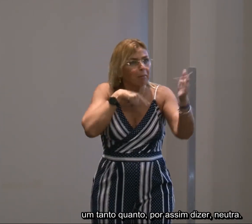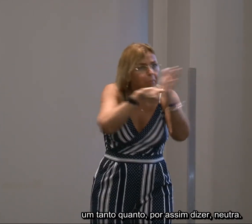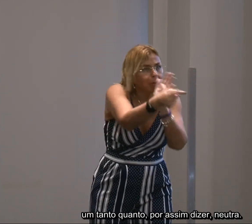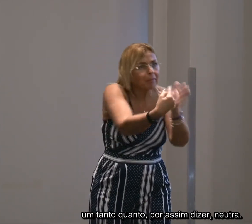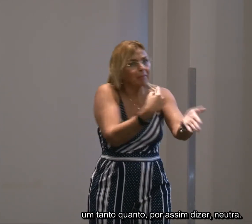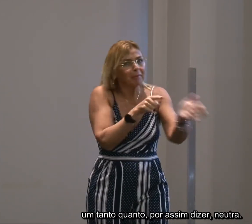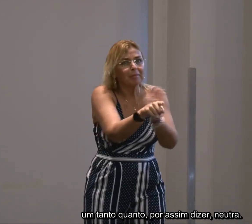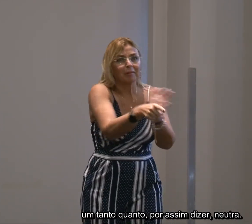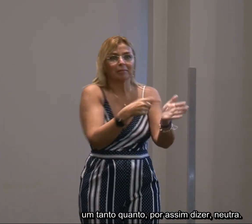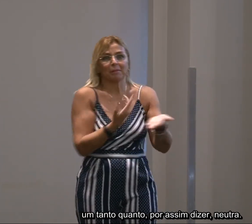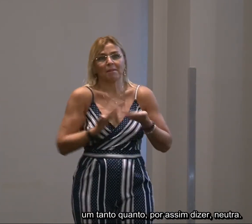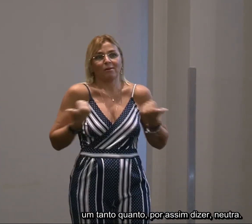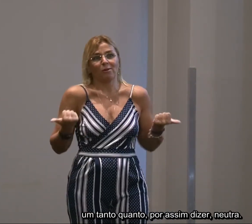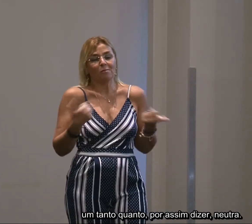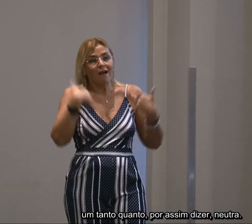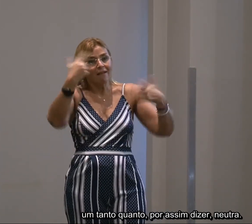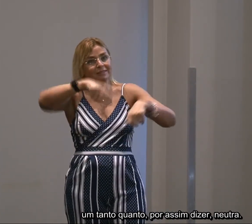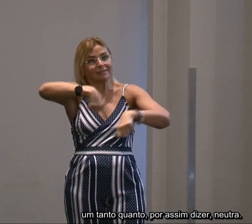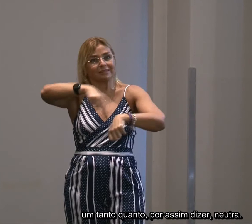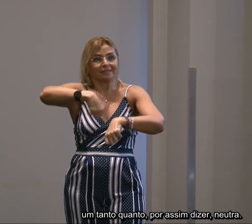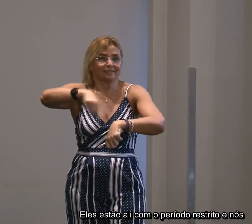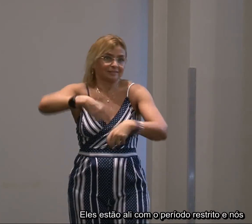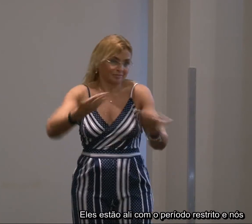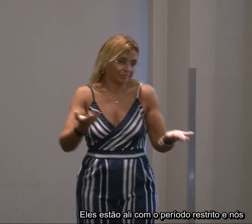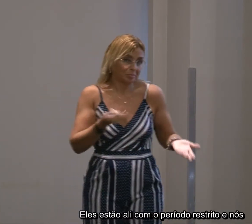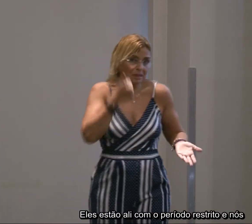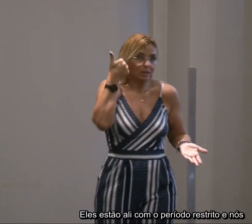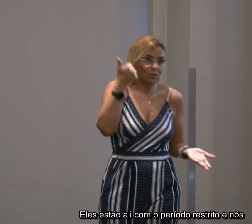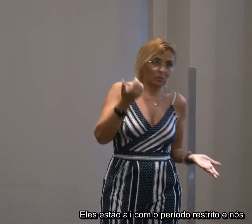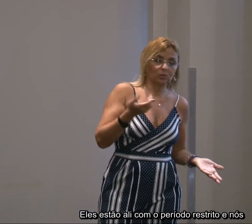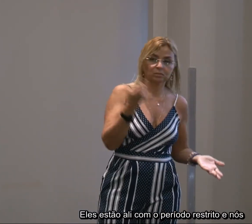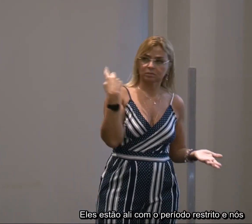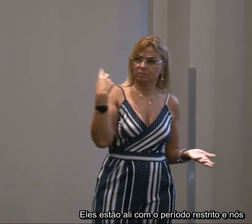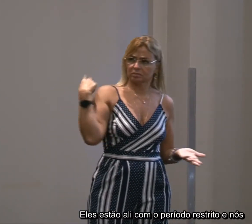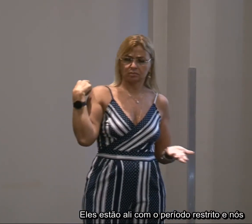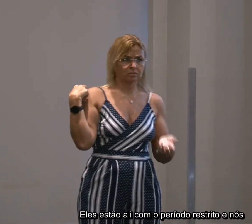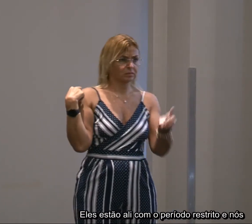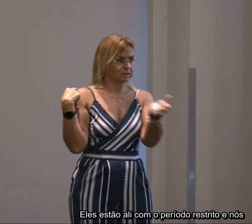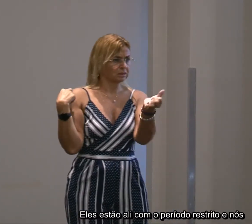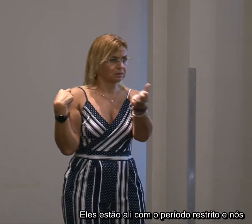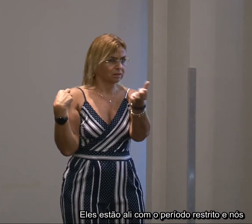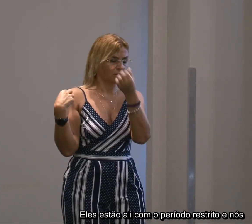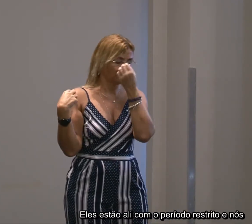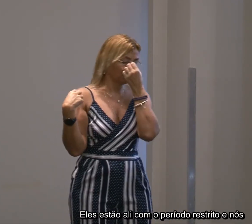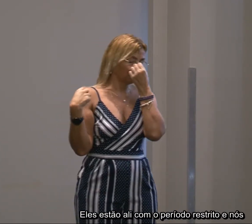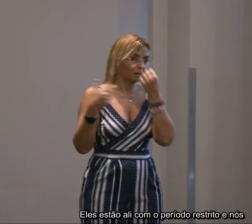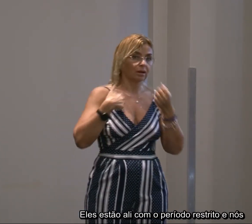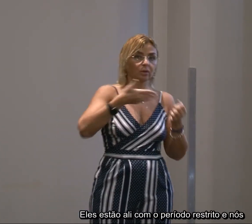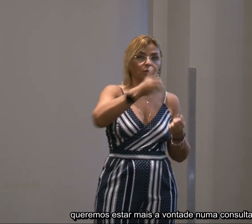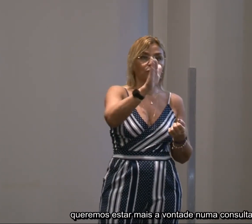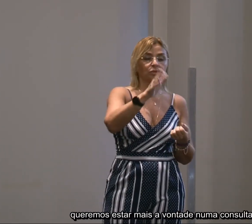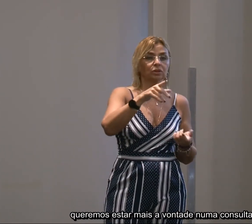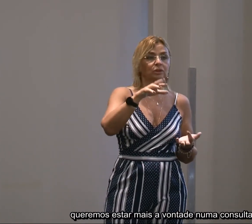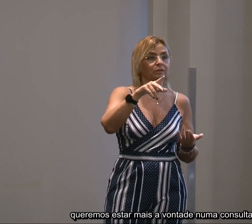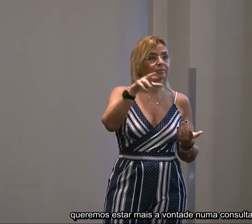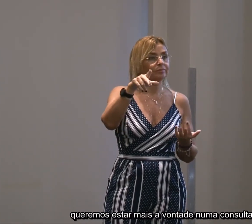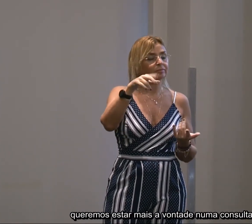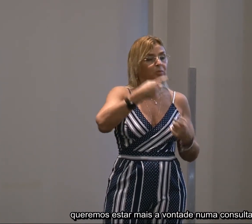por assim dizer, neutra, eles estão ali com um período restrito e a gente quer ter estar mais